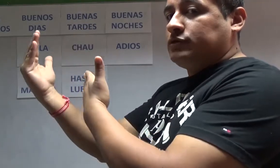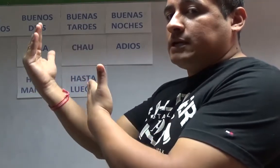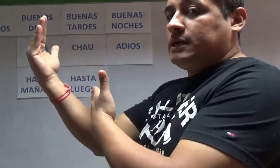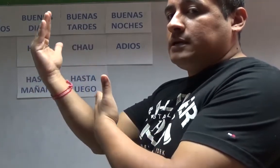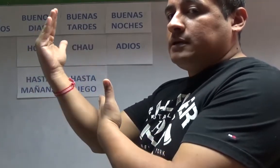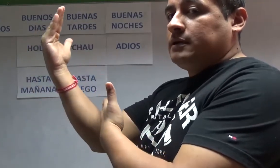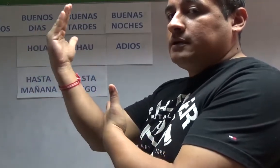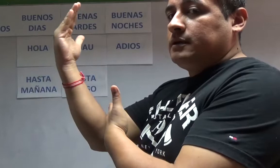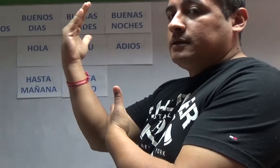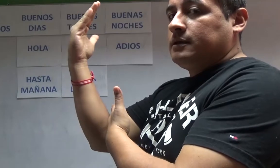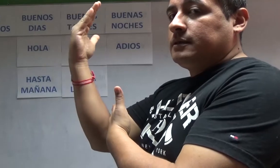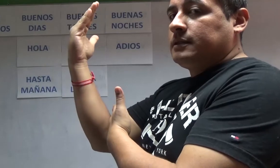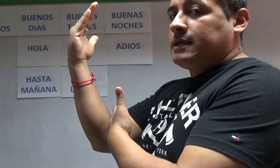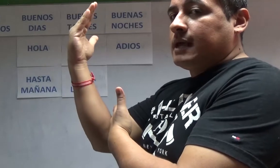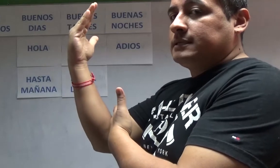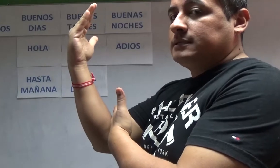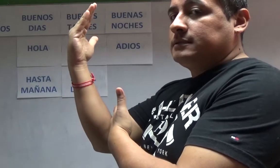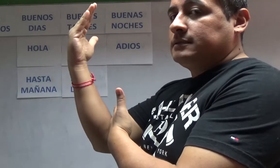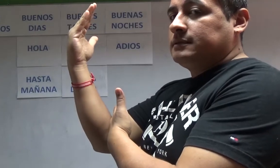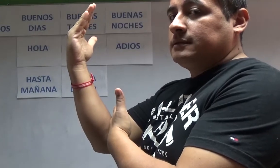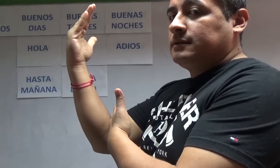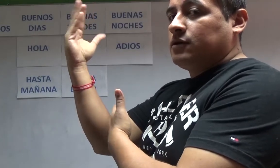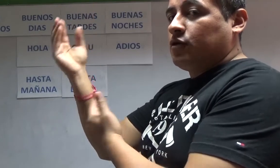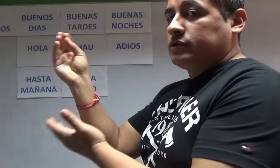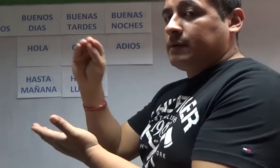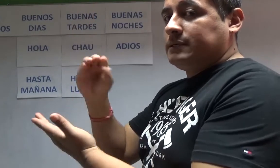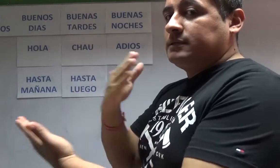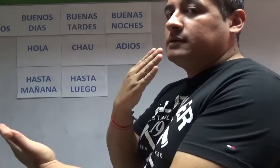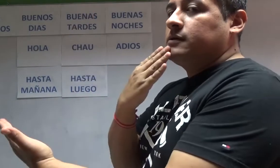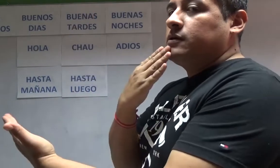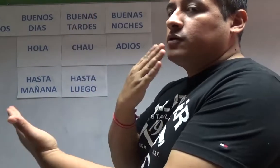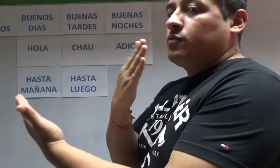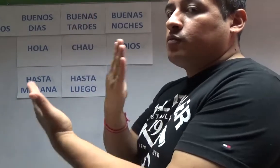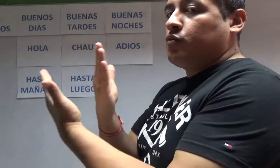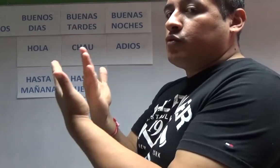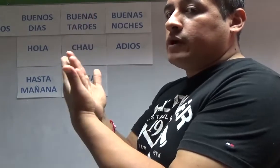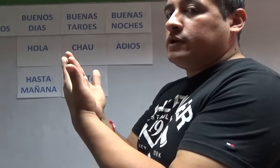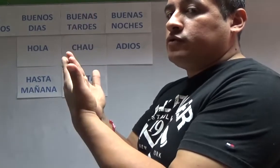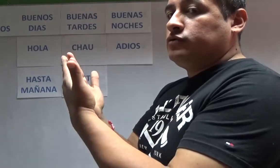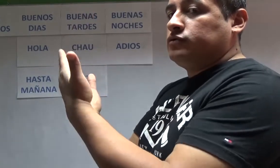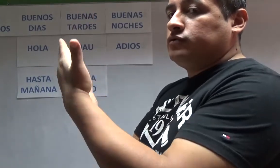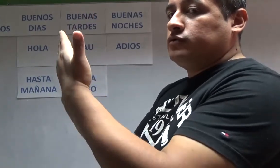aquí, días. Otra vez, buenos